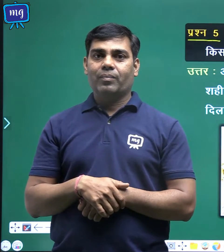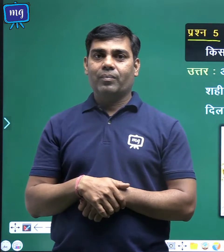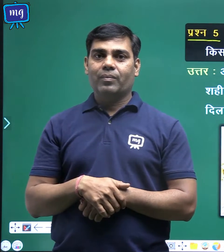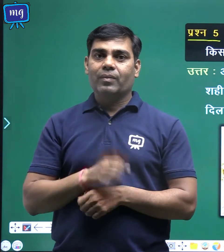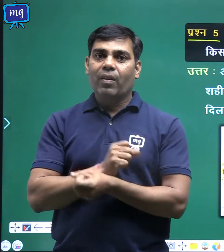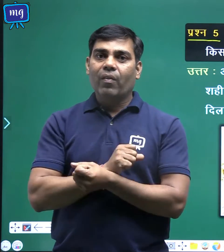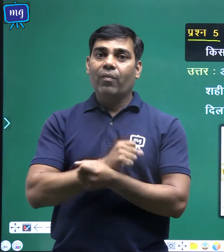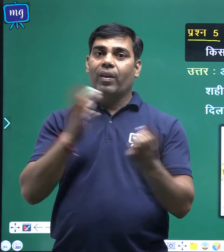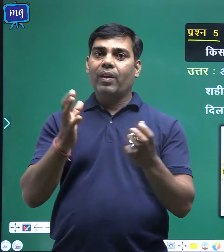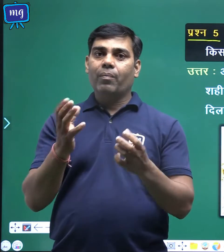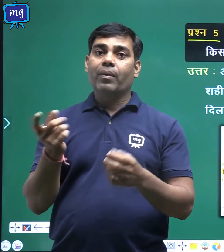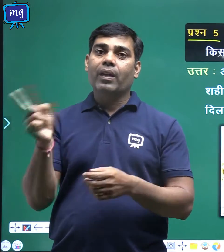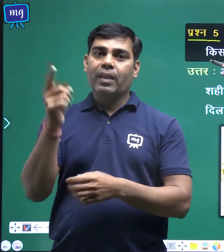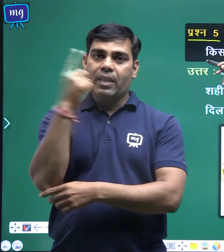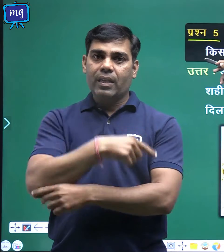के दिन